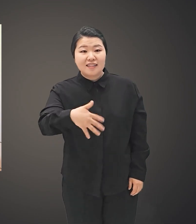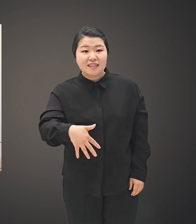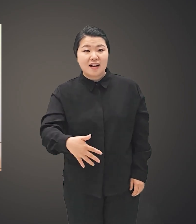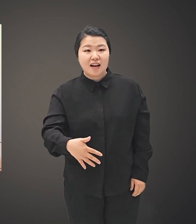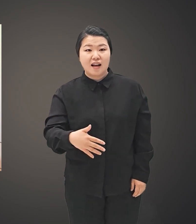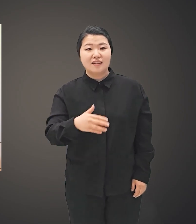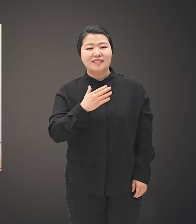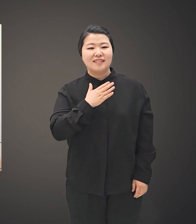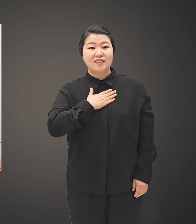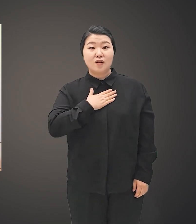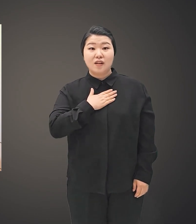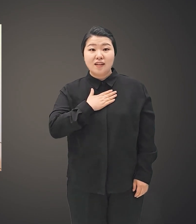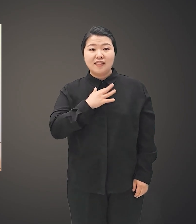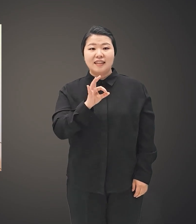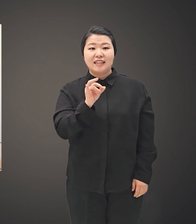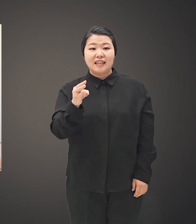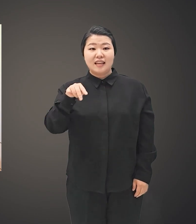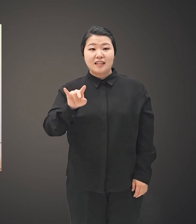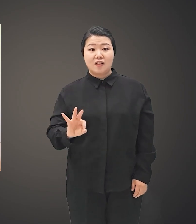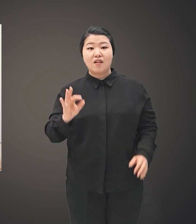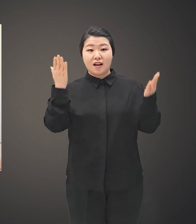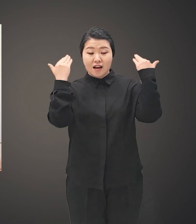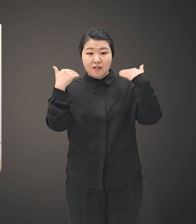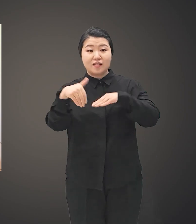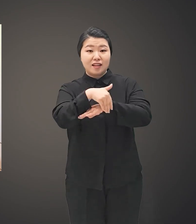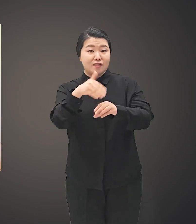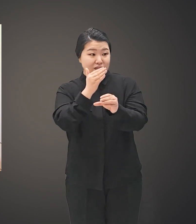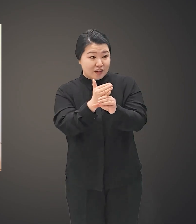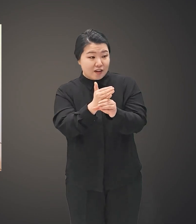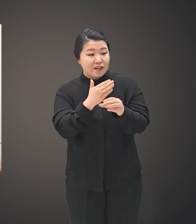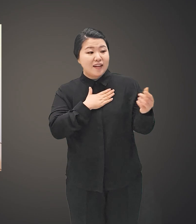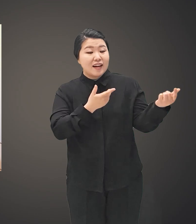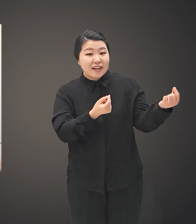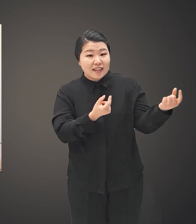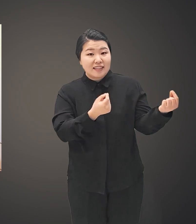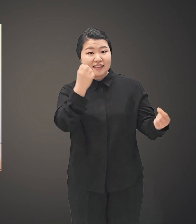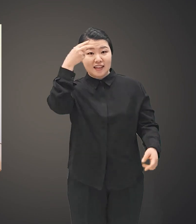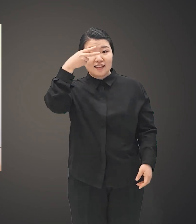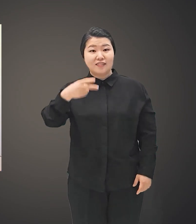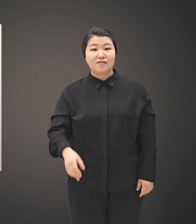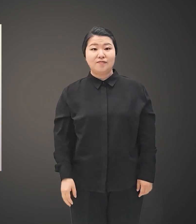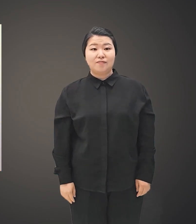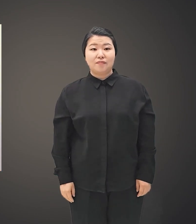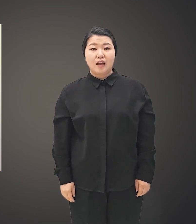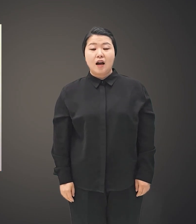안 했군요. 저 예성학교 다니고 있어요. 같은 2학년.